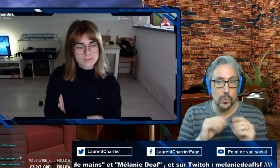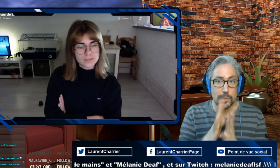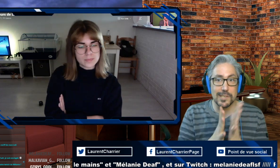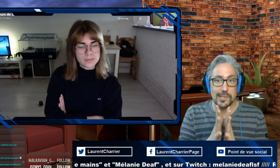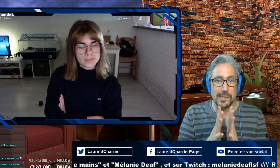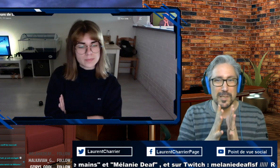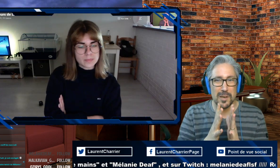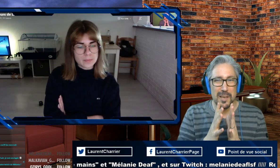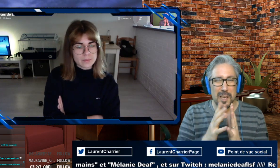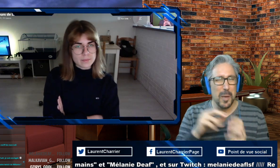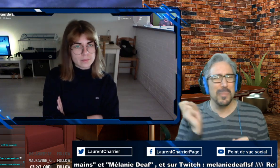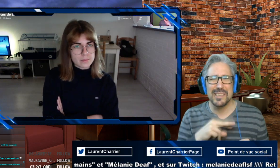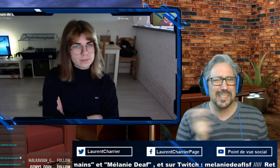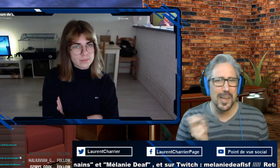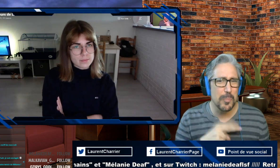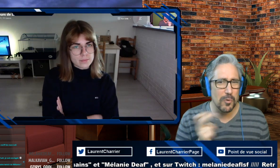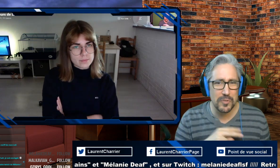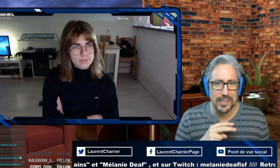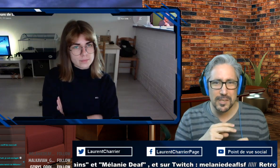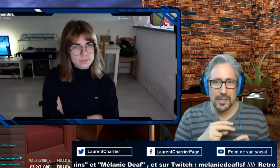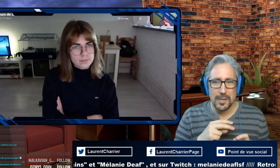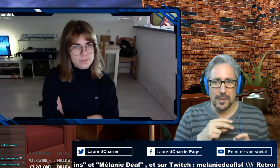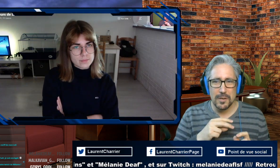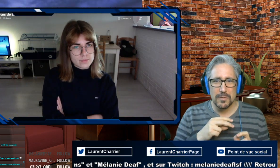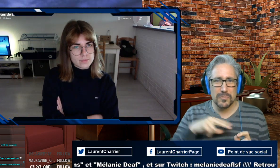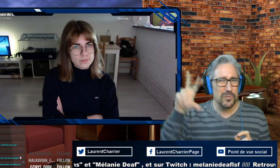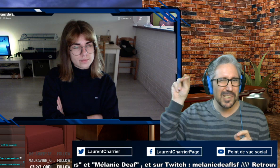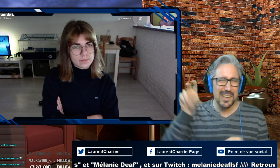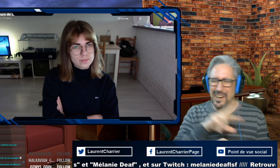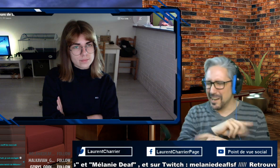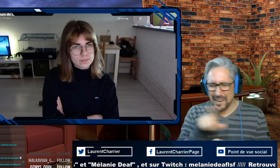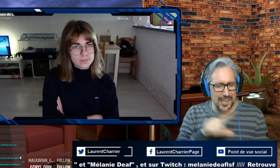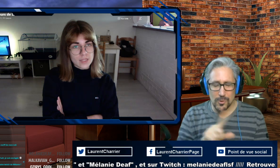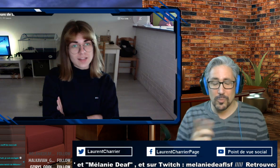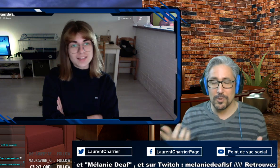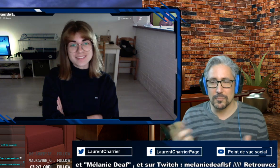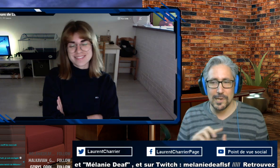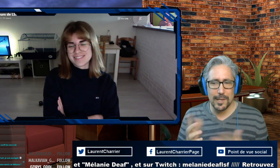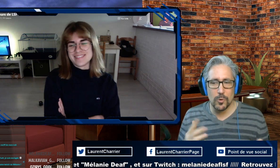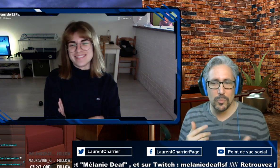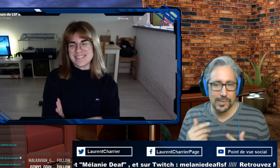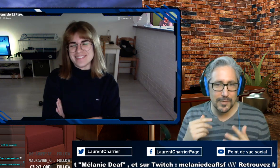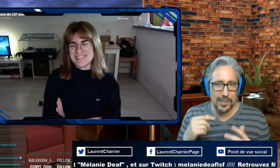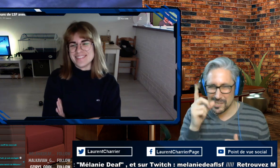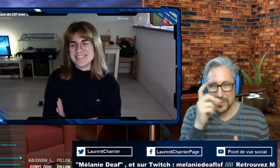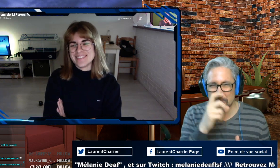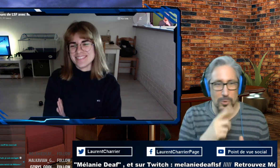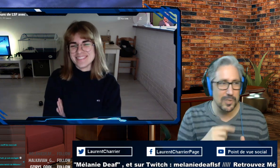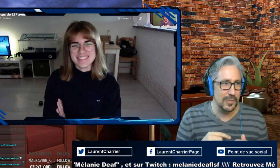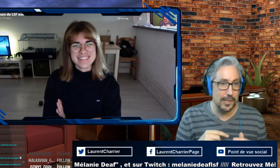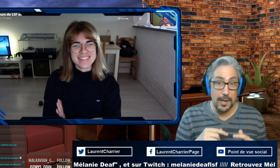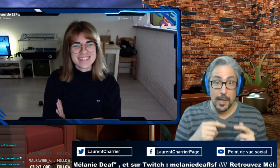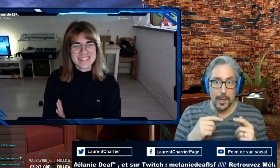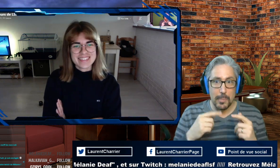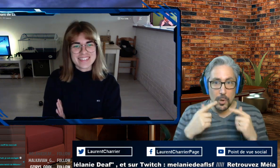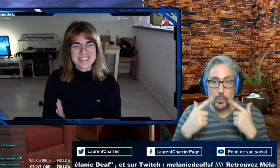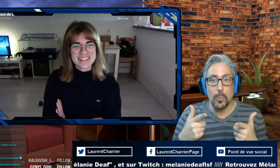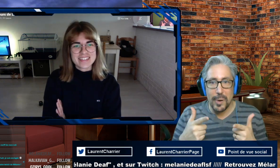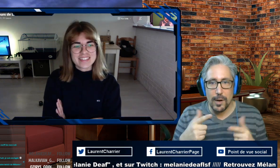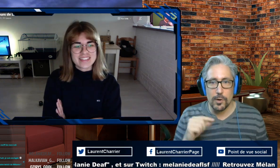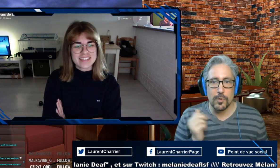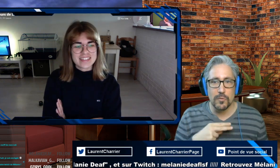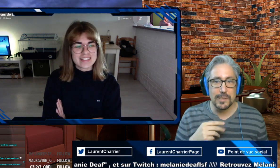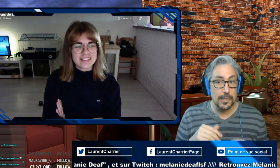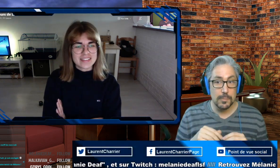personnes sourdes qui signent, mais tellement vite. Vous allez rien comprendre, vous allez rien comprendre, ça va être trop difficile. Bah, quand